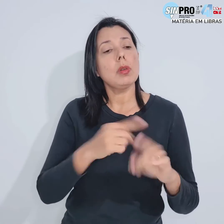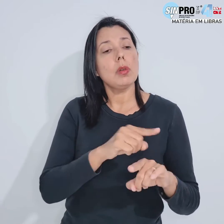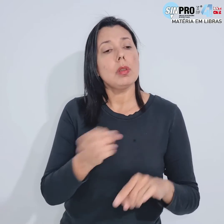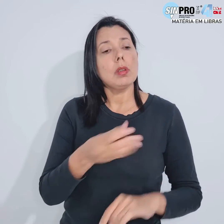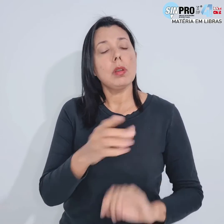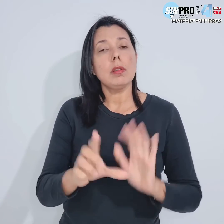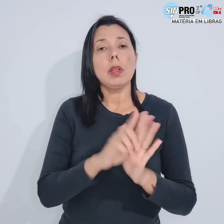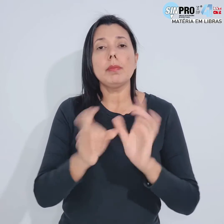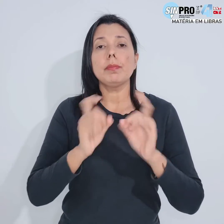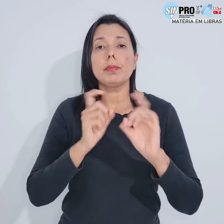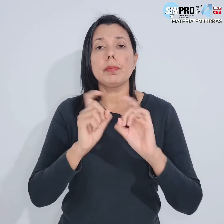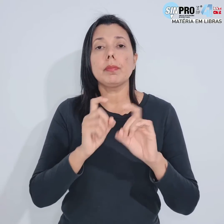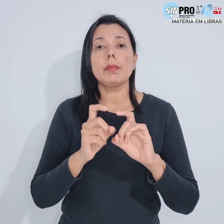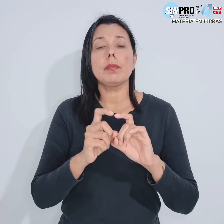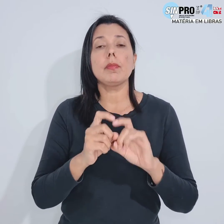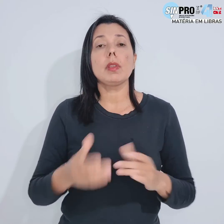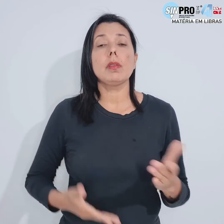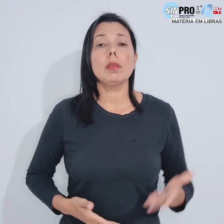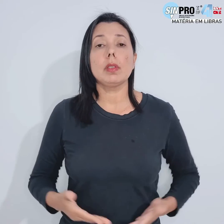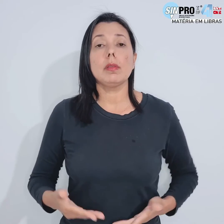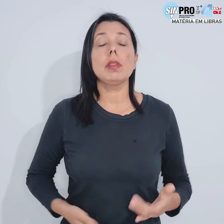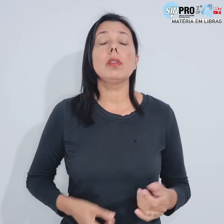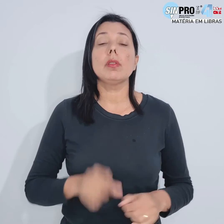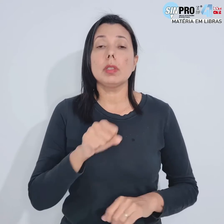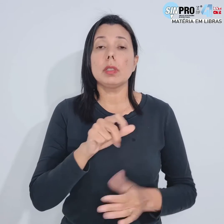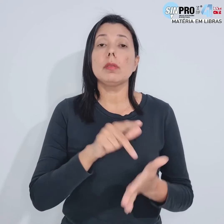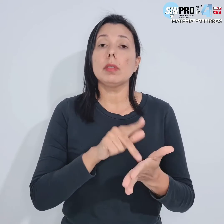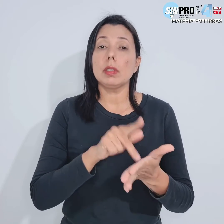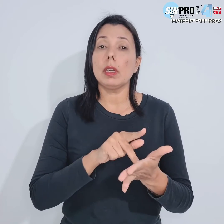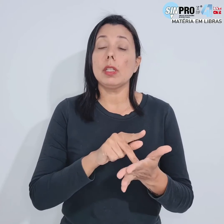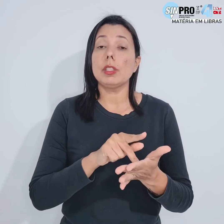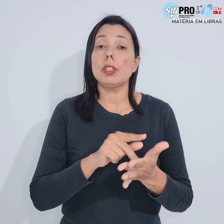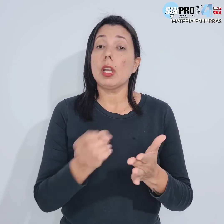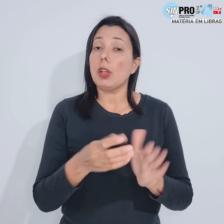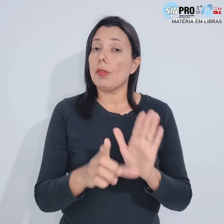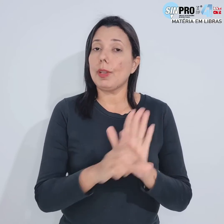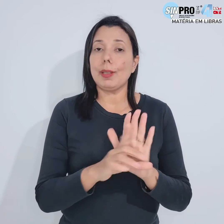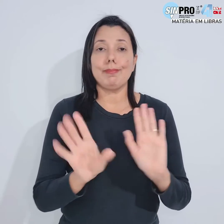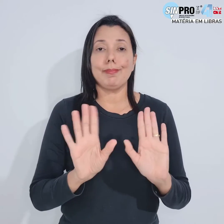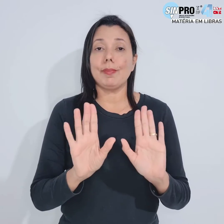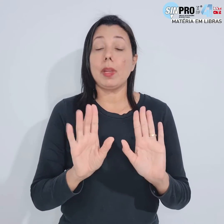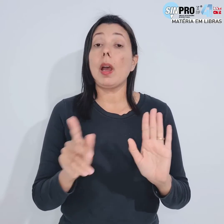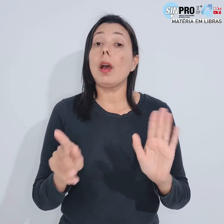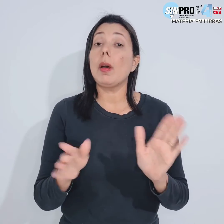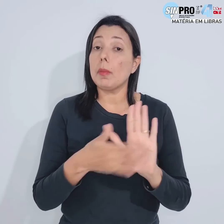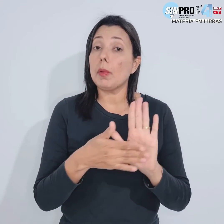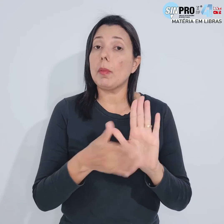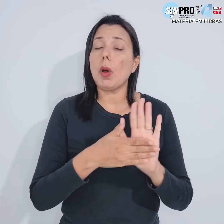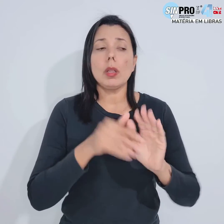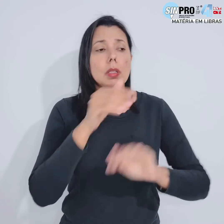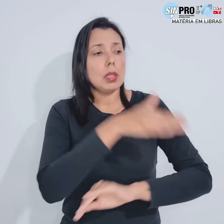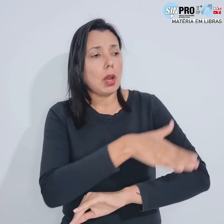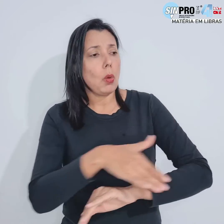reforma administrativa. O servidor é legal, a reforma não. A campanha está nas ruas